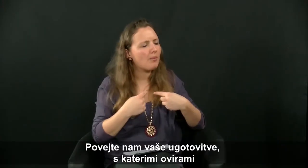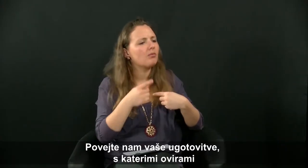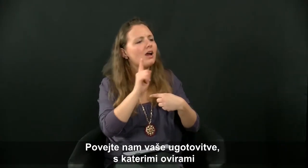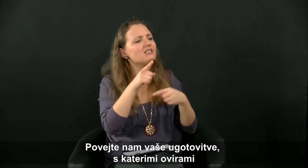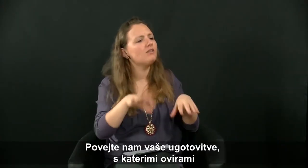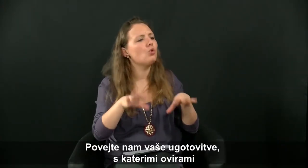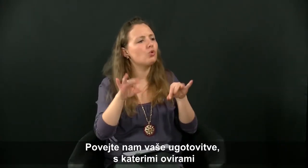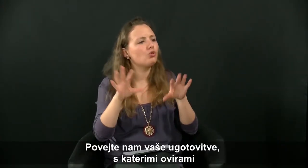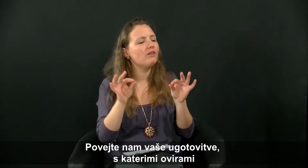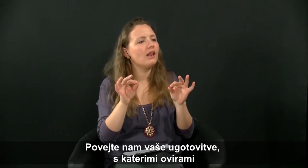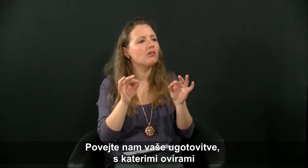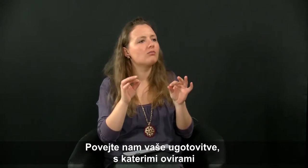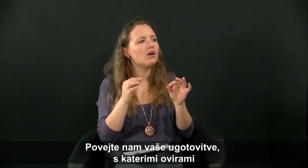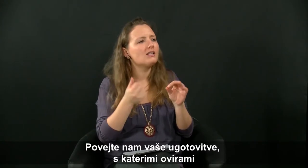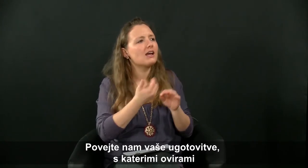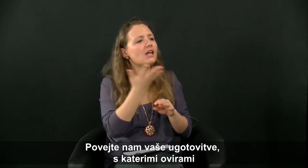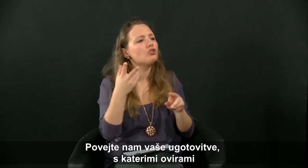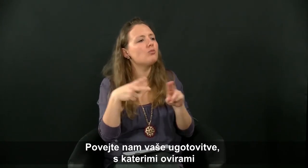Povejte nam, kaj ste vi ugotovili,